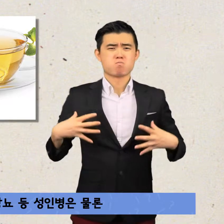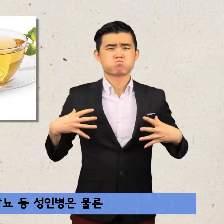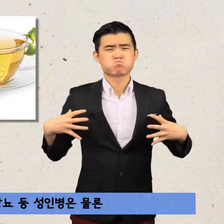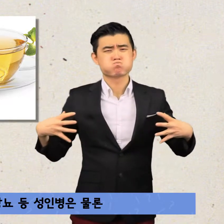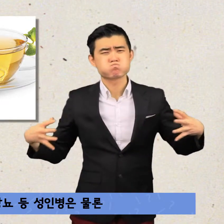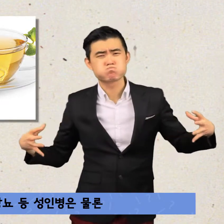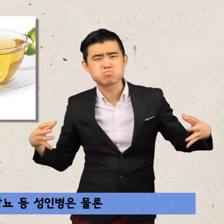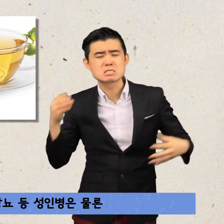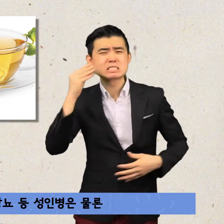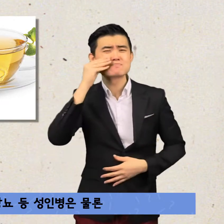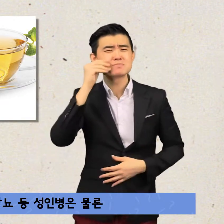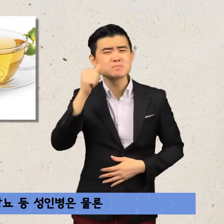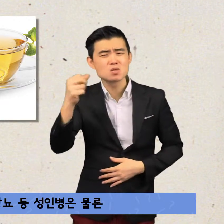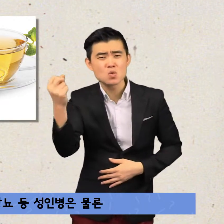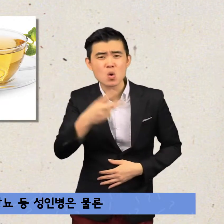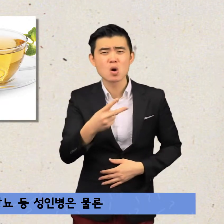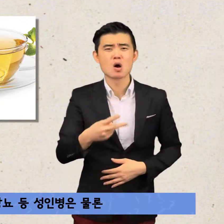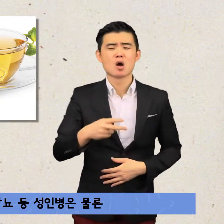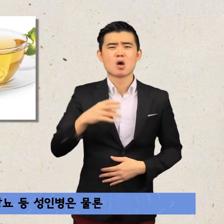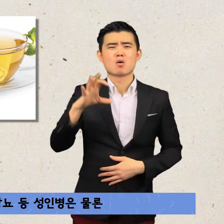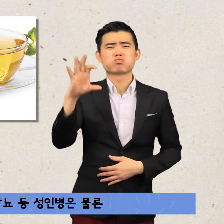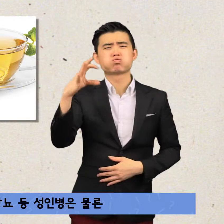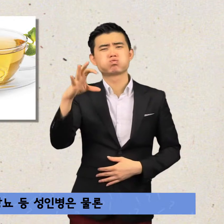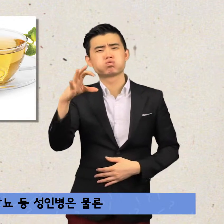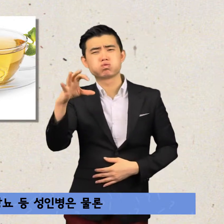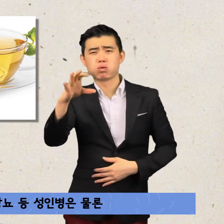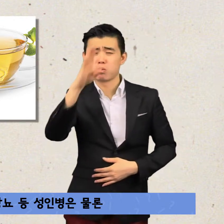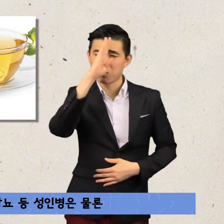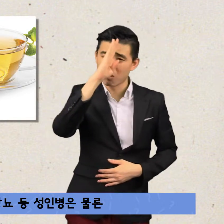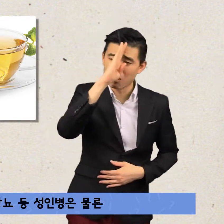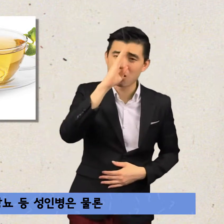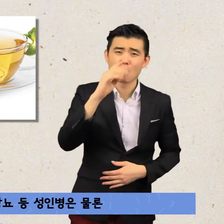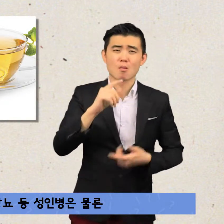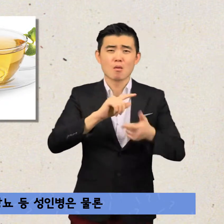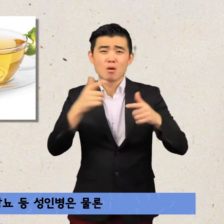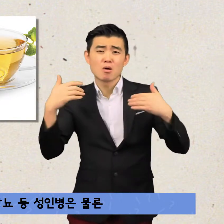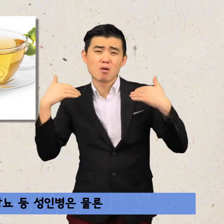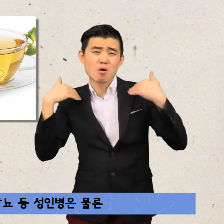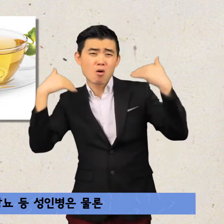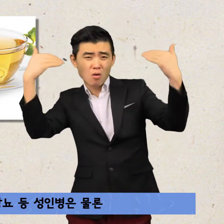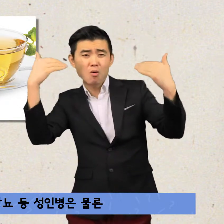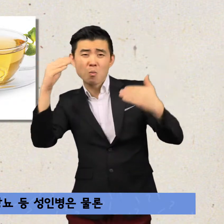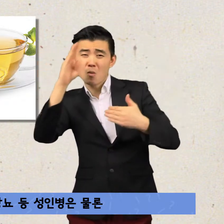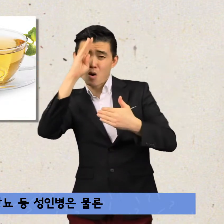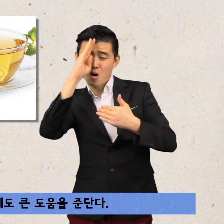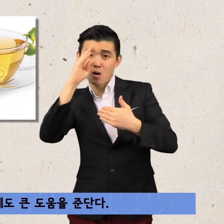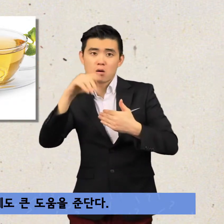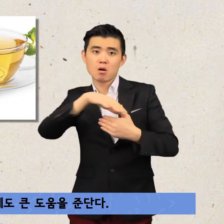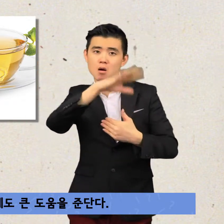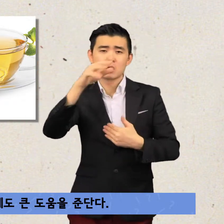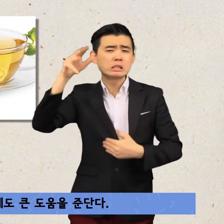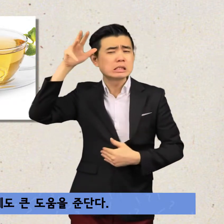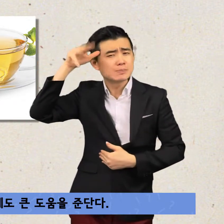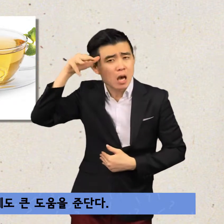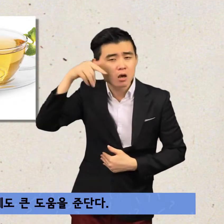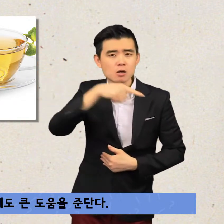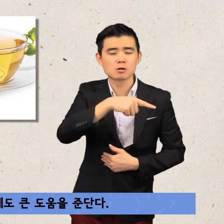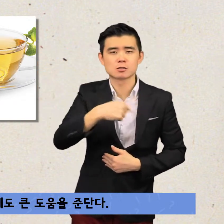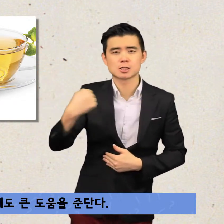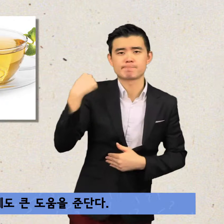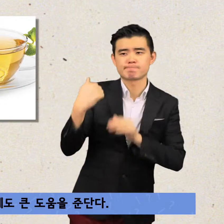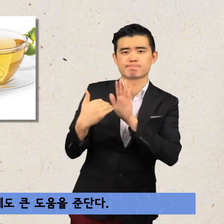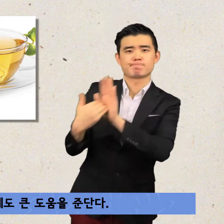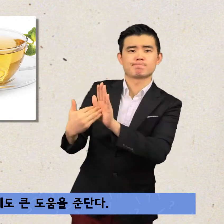이 성분은 비만과 당뇨 등 성인병은 물론 치매를 예방하는